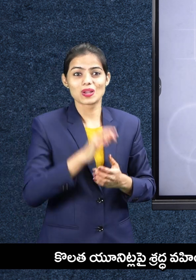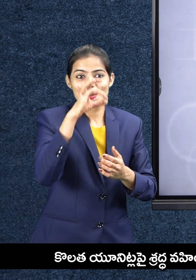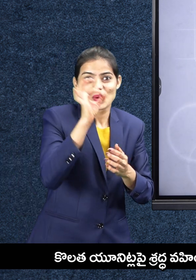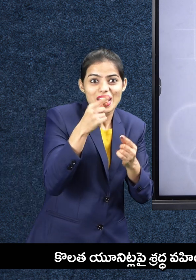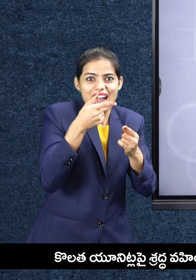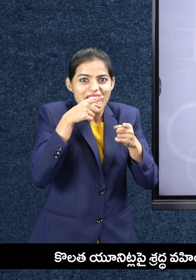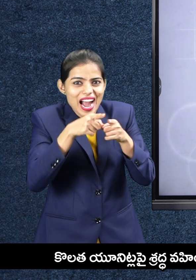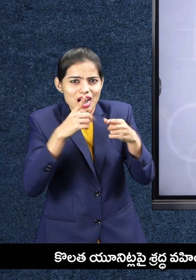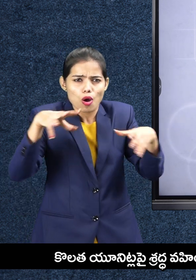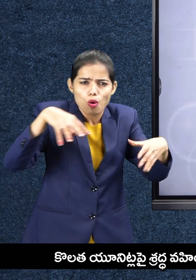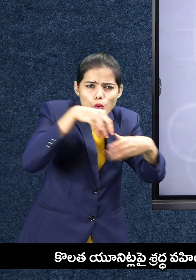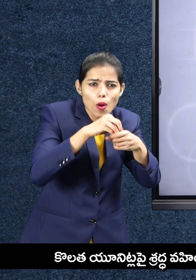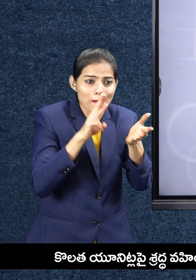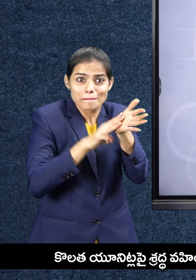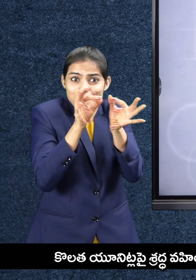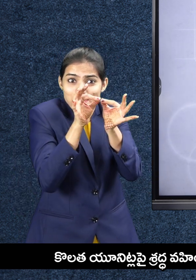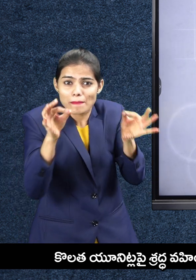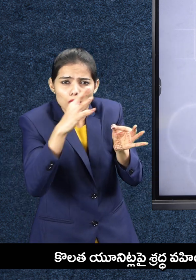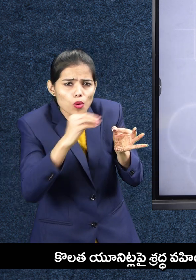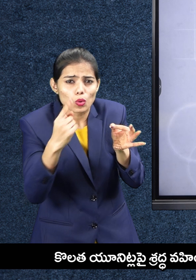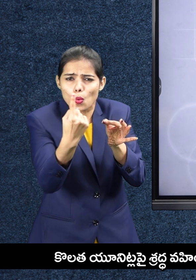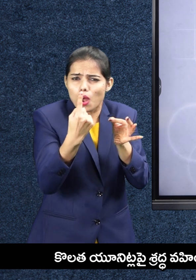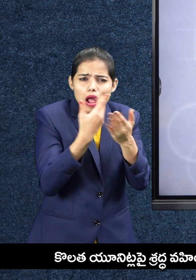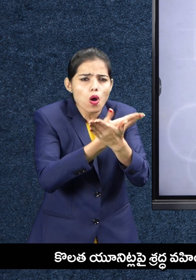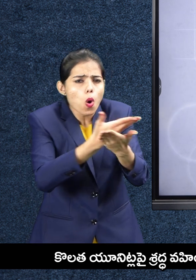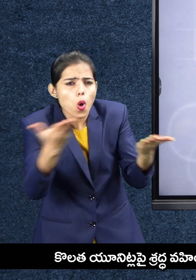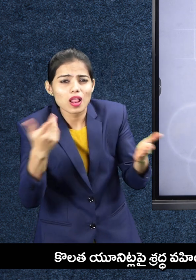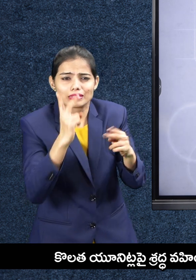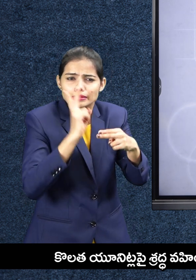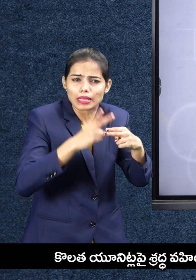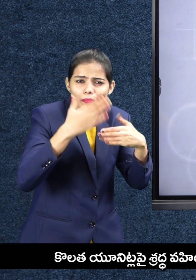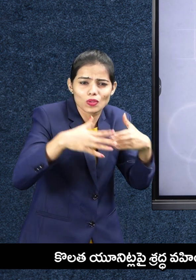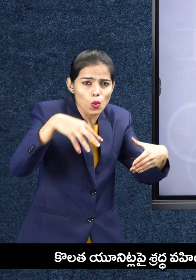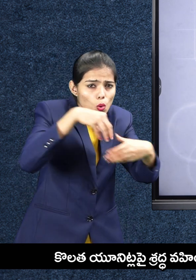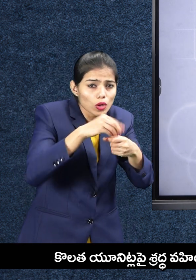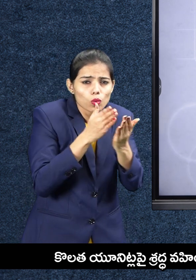అలాగే గణన అంతటా స్థిరంగా ఉన్నాయని నిర్ధారించుకోండి.